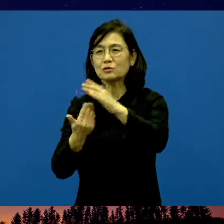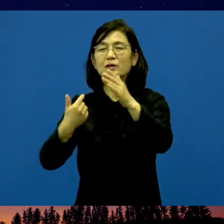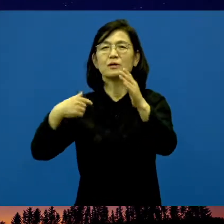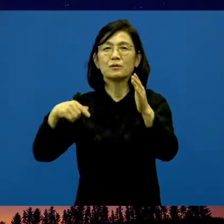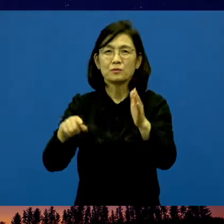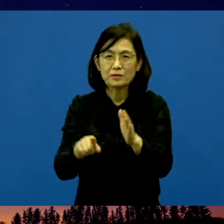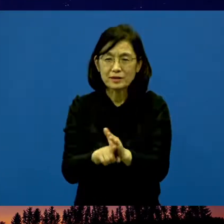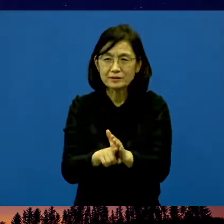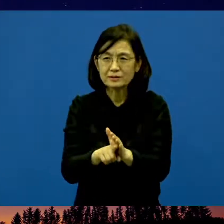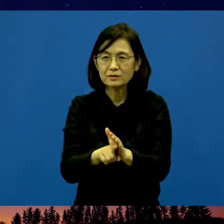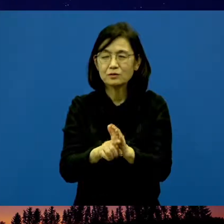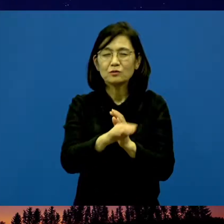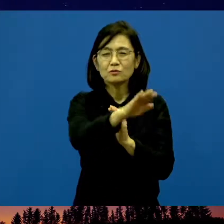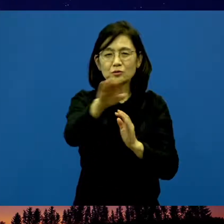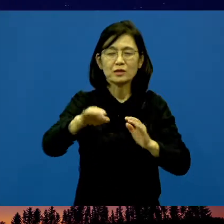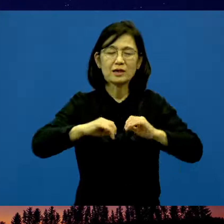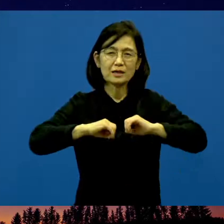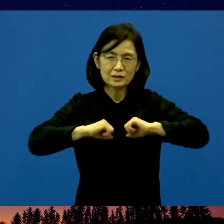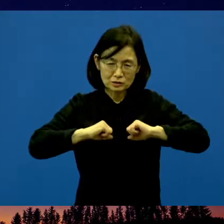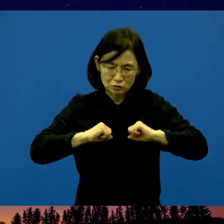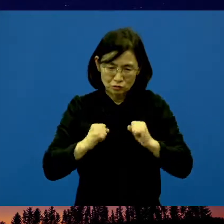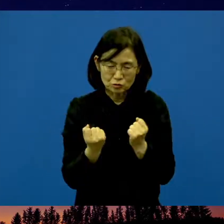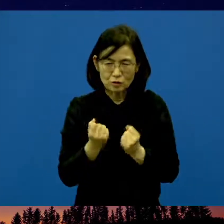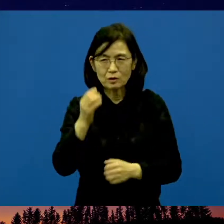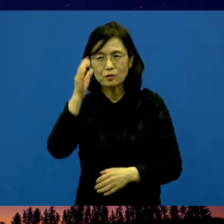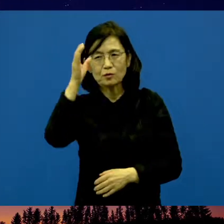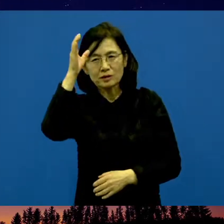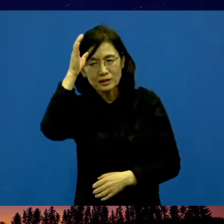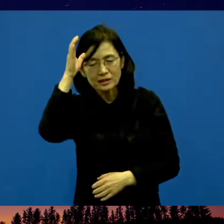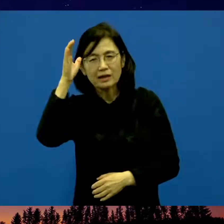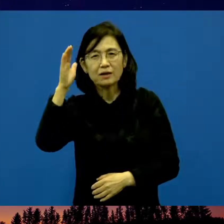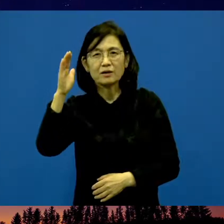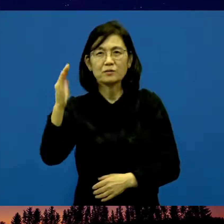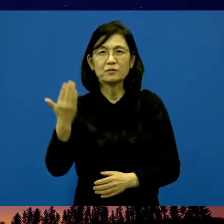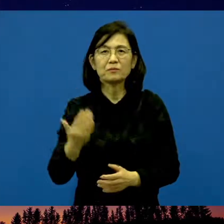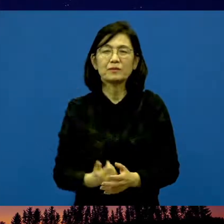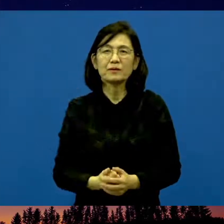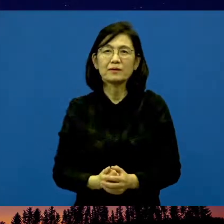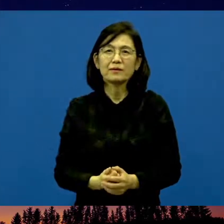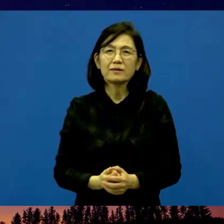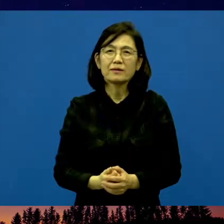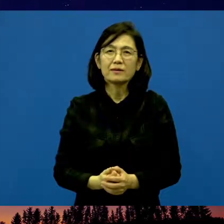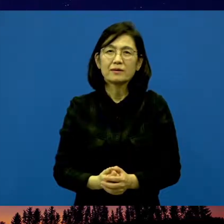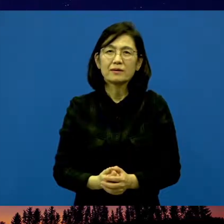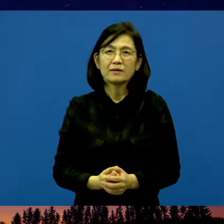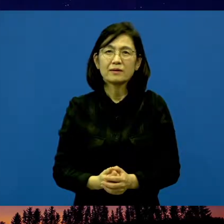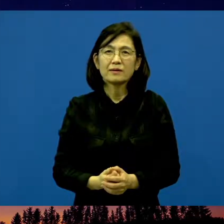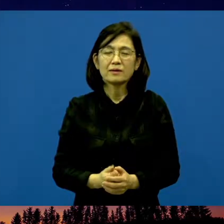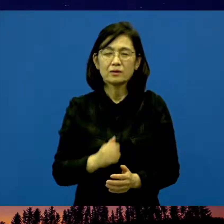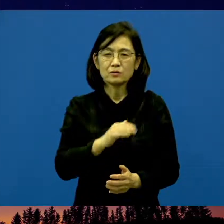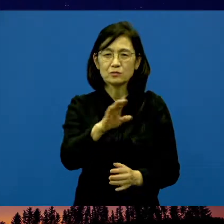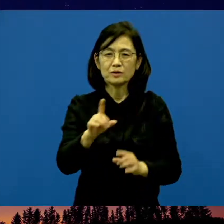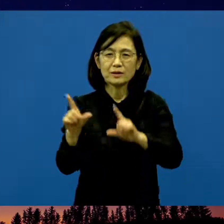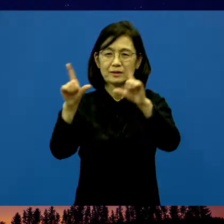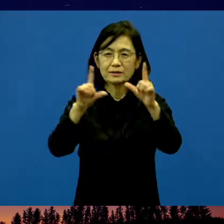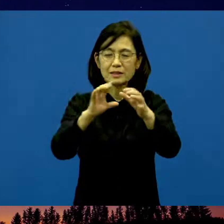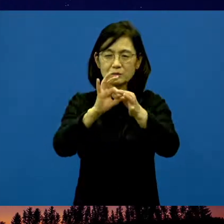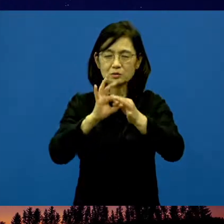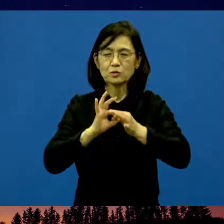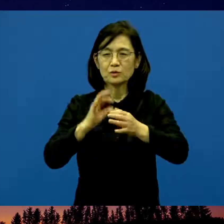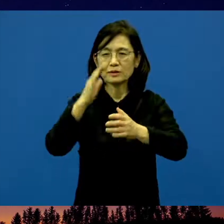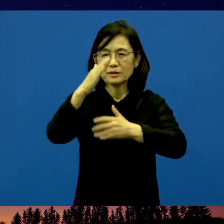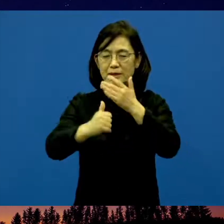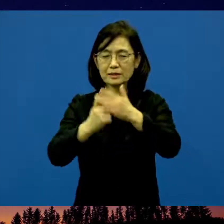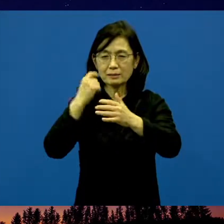기쁘게 반응하도록 하시는 그런 소원이죠. 그 소원에 반응한다면 우리의 삶을 통하여 하나님의 뜻을 이룰